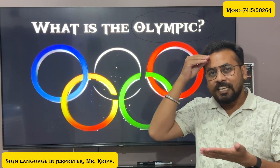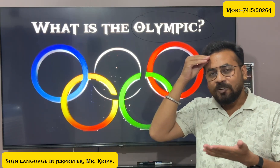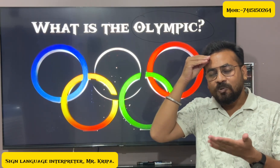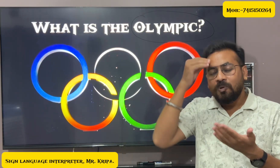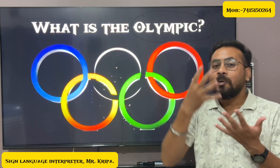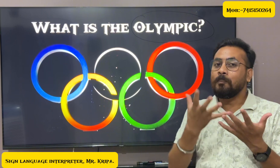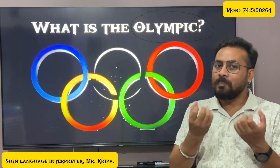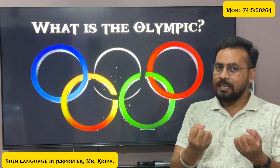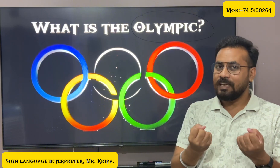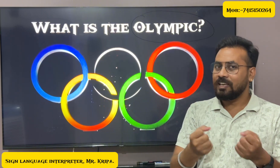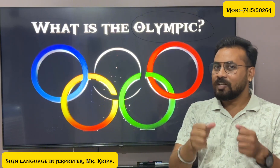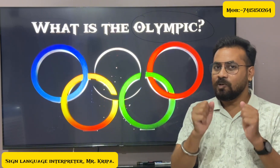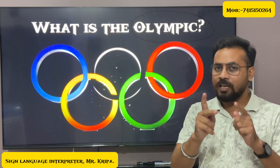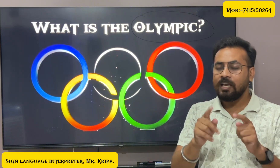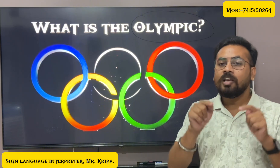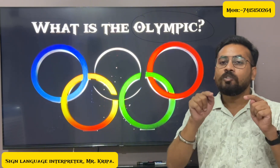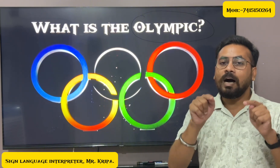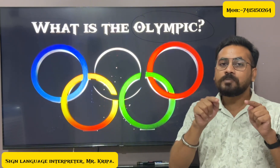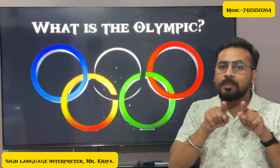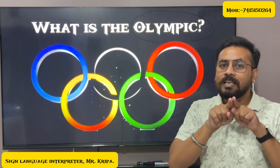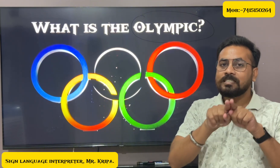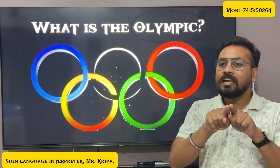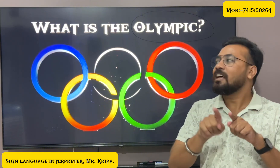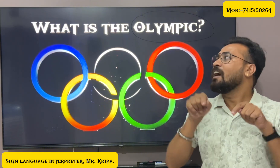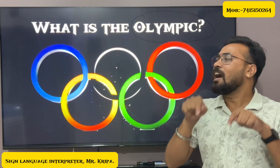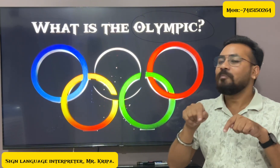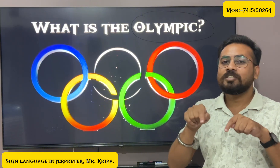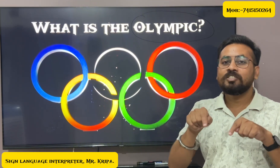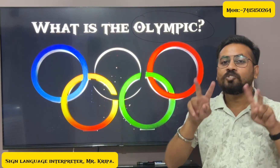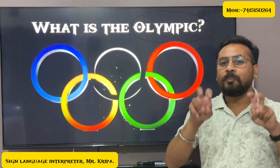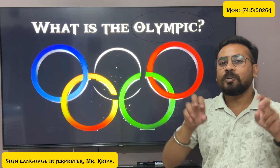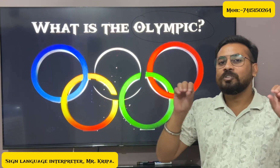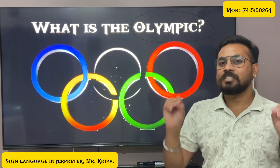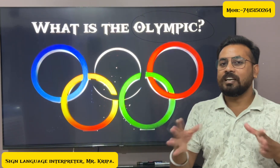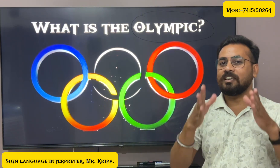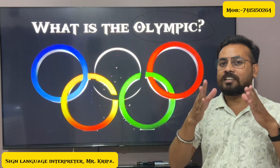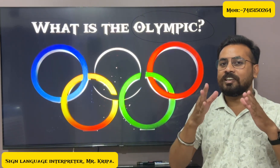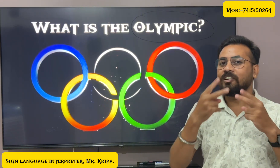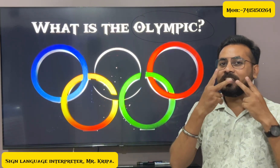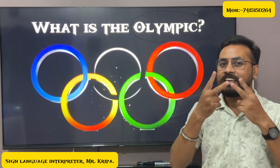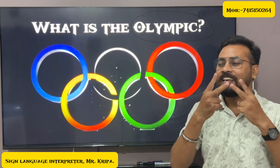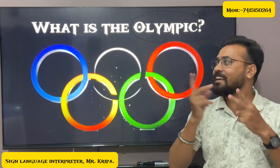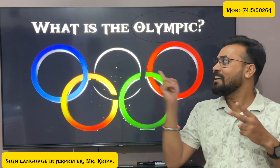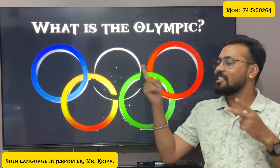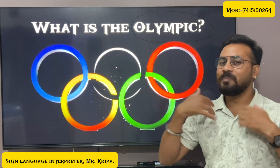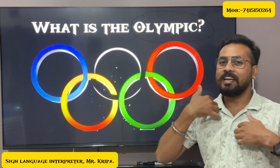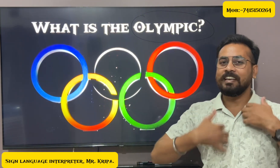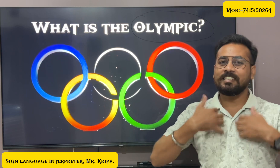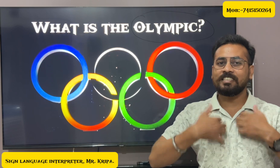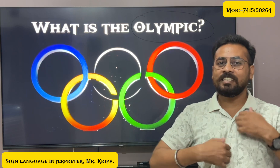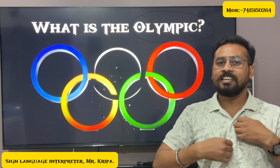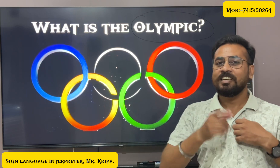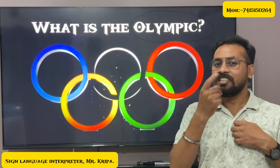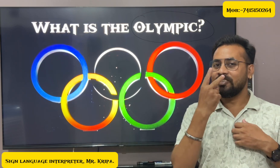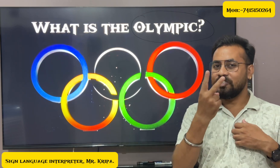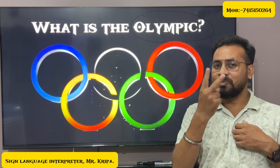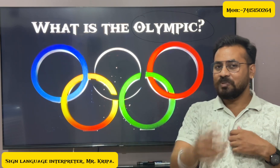को मिली। ओके, तो आप सभी के साथ हम इस टॉपिक को स्टार्ट करते हैं और देखेंगे इसमें इंटरेस्टेड चीजें।